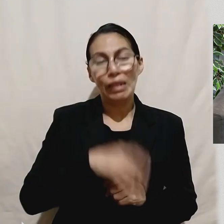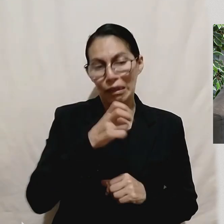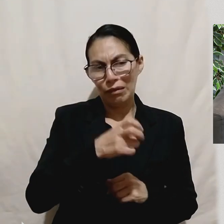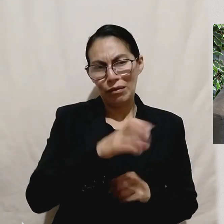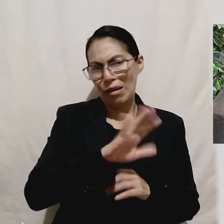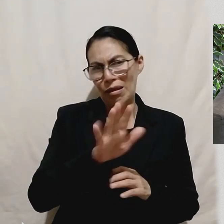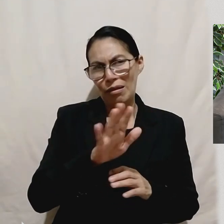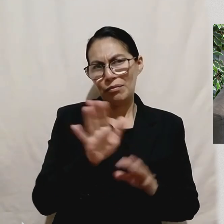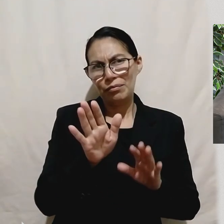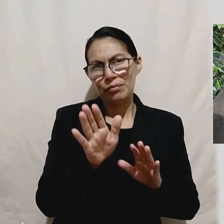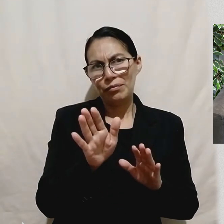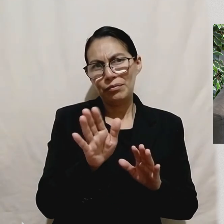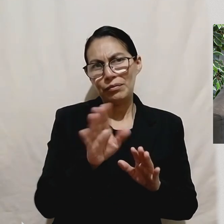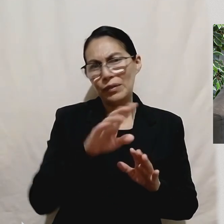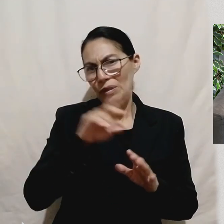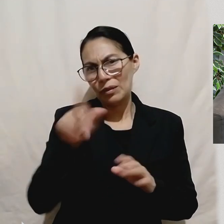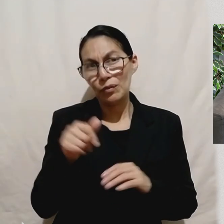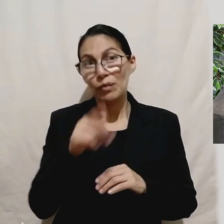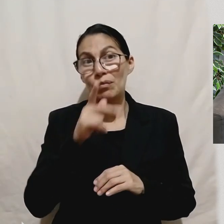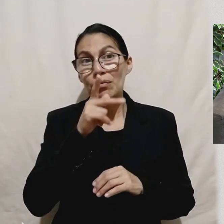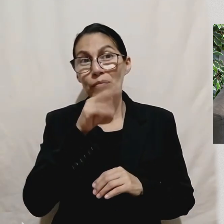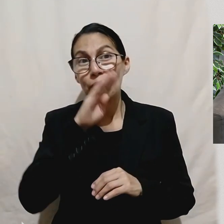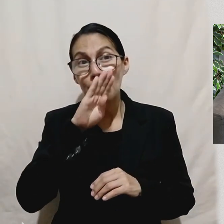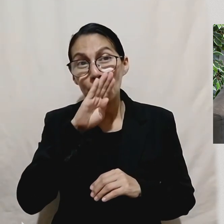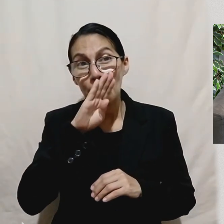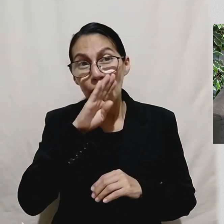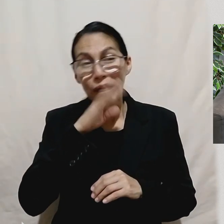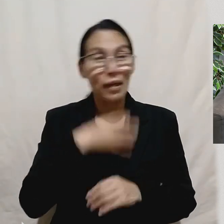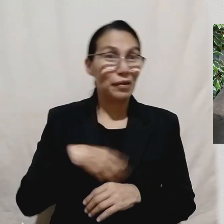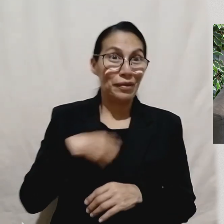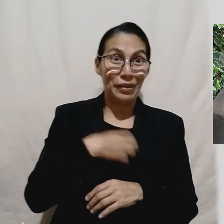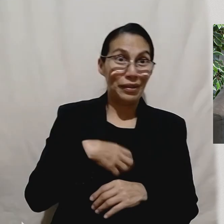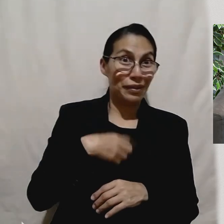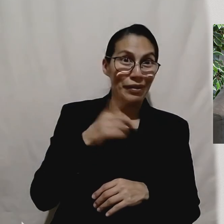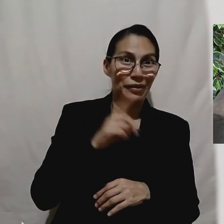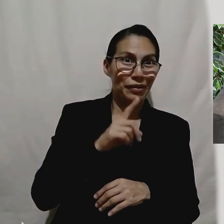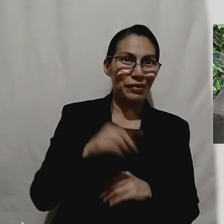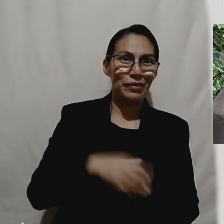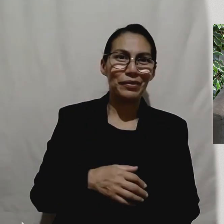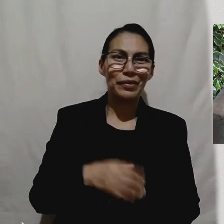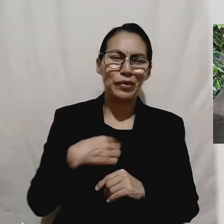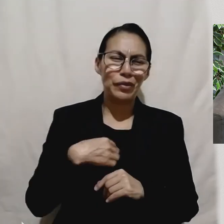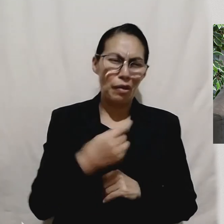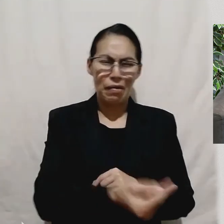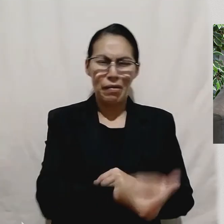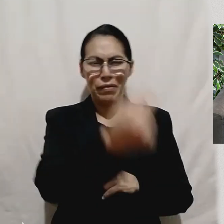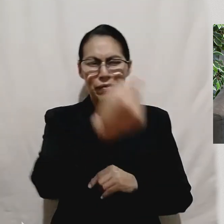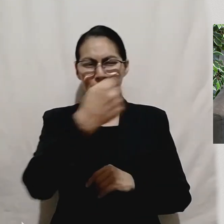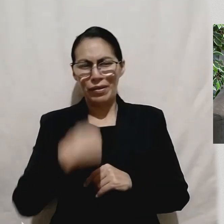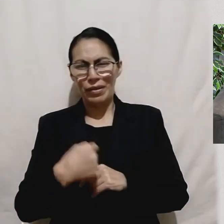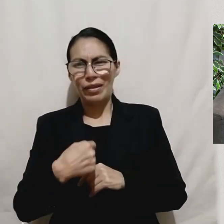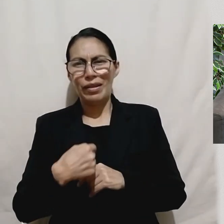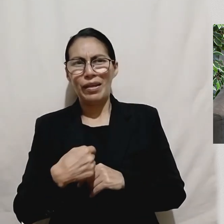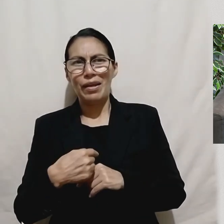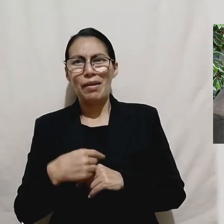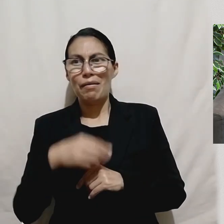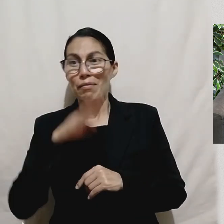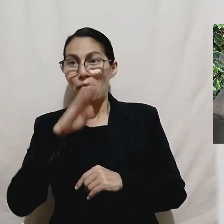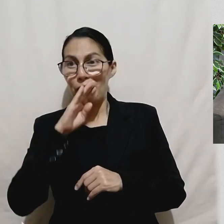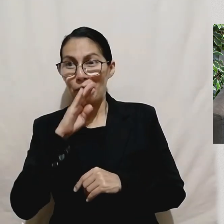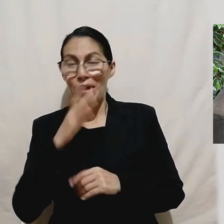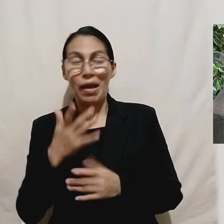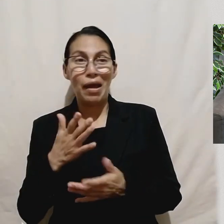después de eso mi mamá obviamente no estaba muy contenta porque sabía Cuando regresé yo regresé contando todo eso de